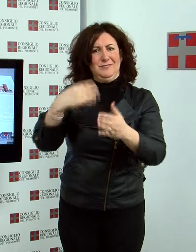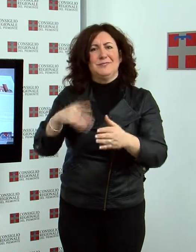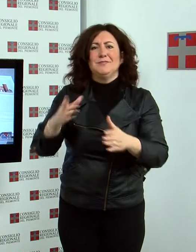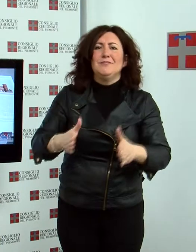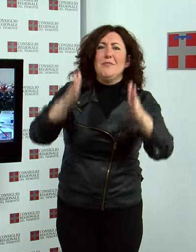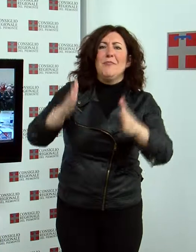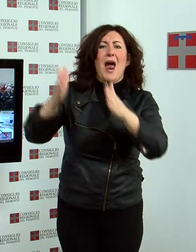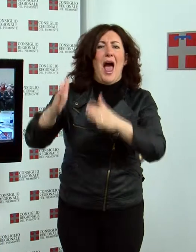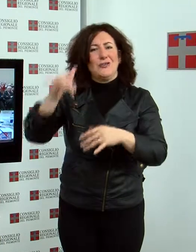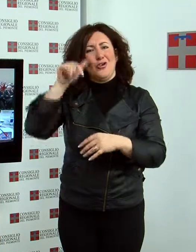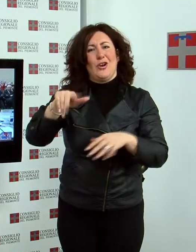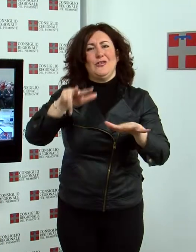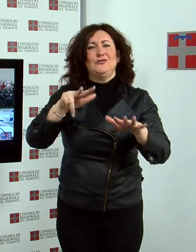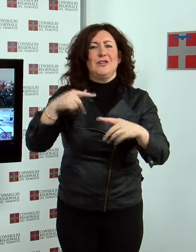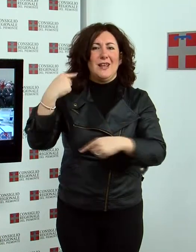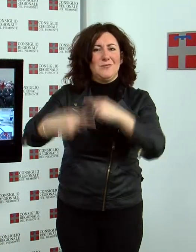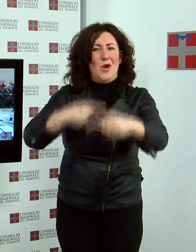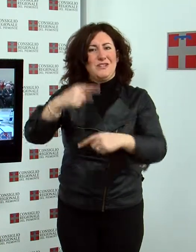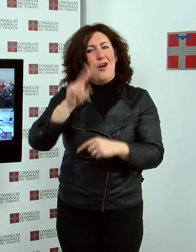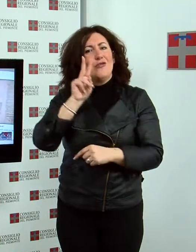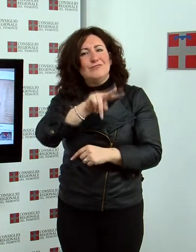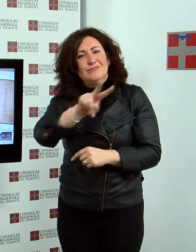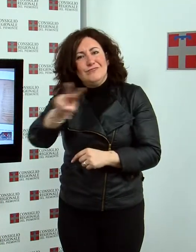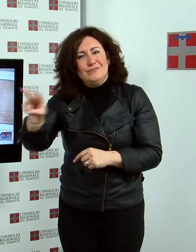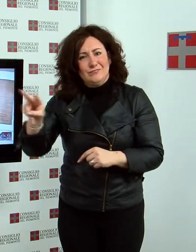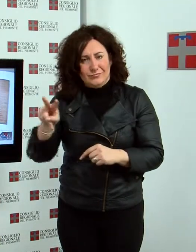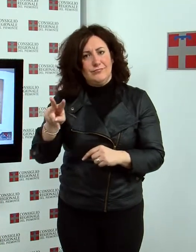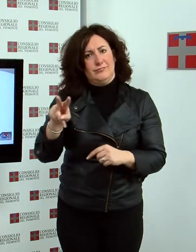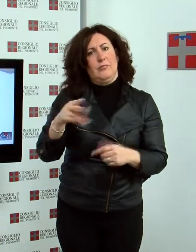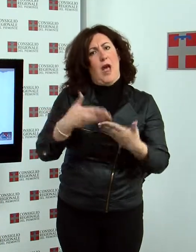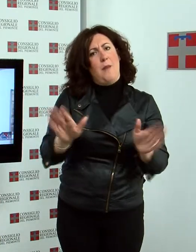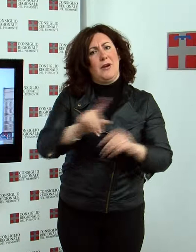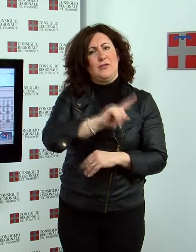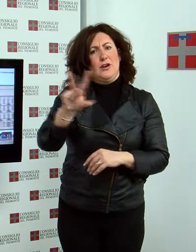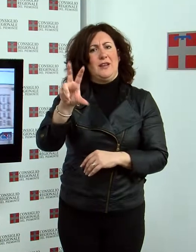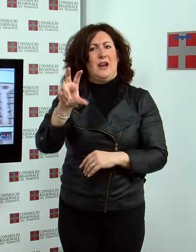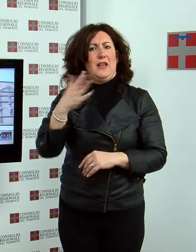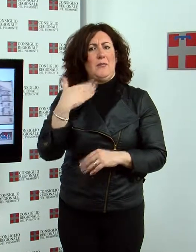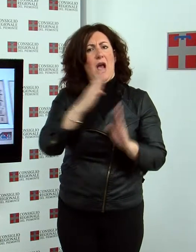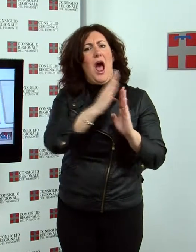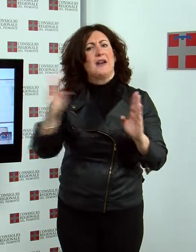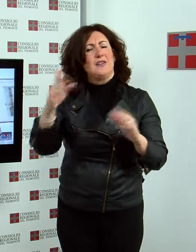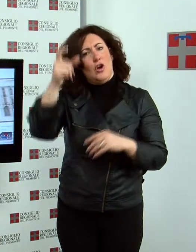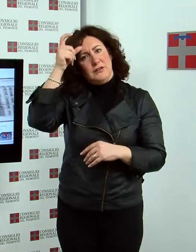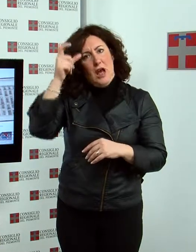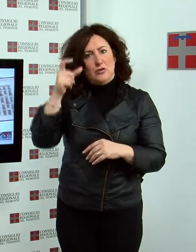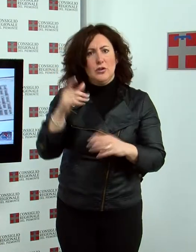secolo. La rassegna è allestita all'Archivio di Stato di Torino fino al 30 aprile. Nel volume il visitatore ha come accompagnatore Onorato De